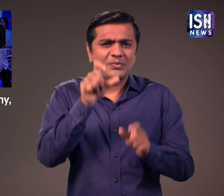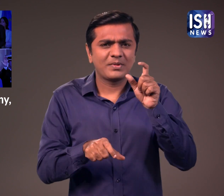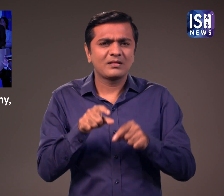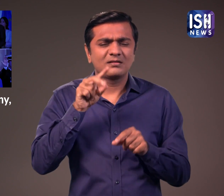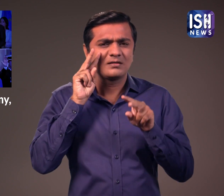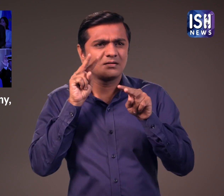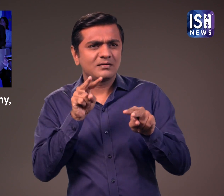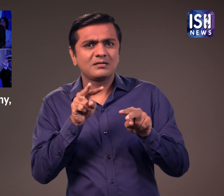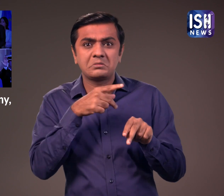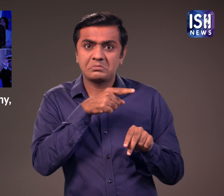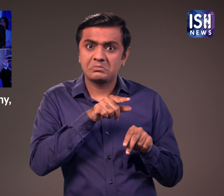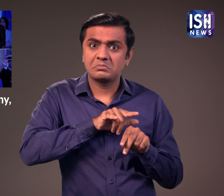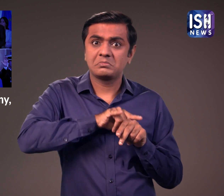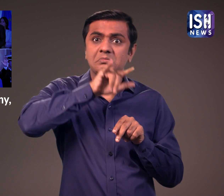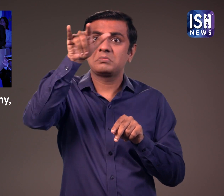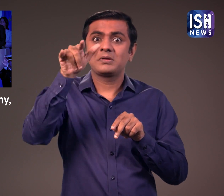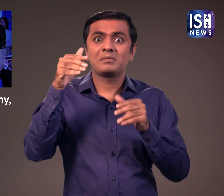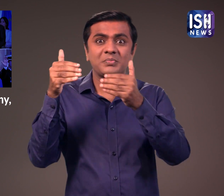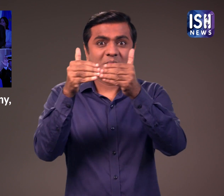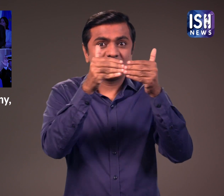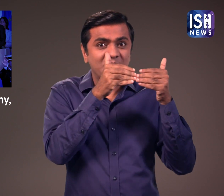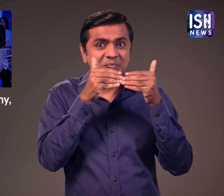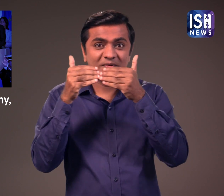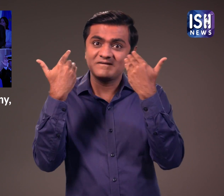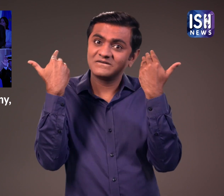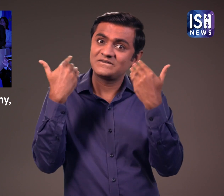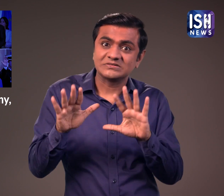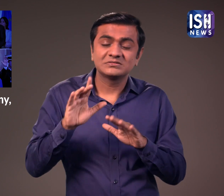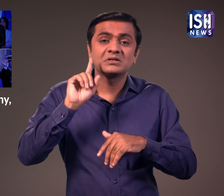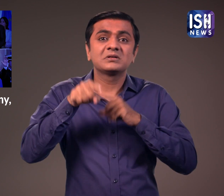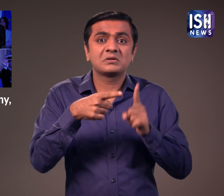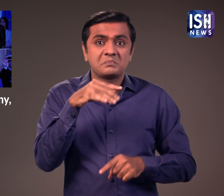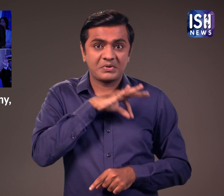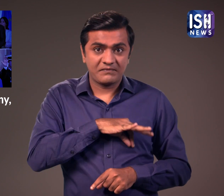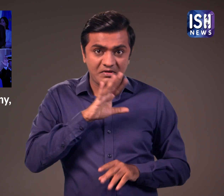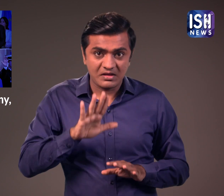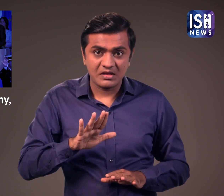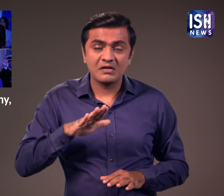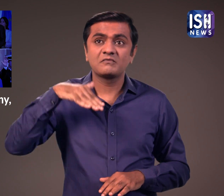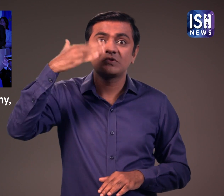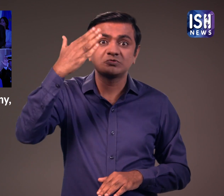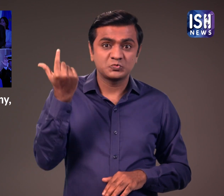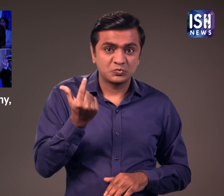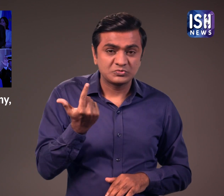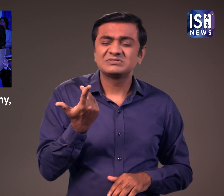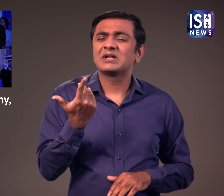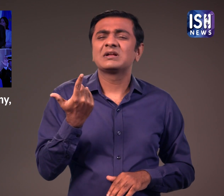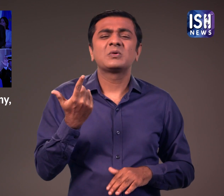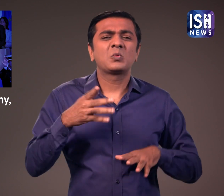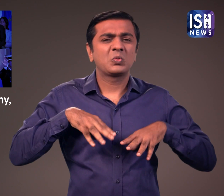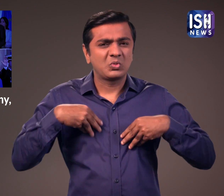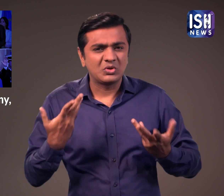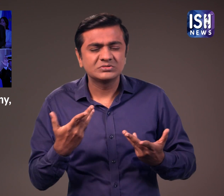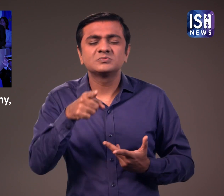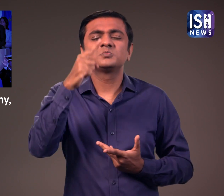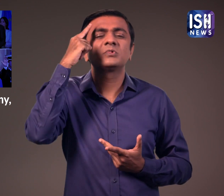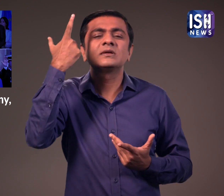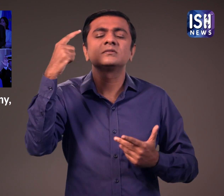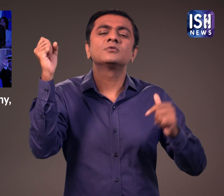क्या आपको लगता है कि प्रतानमंत्री मोधी का योरोप दौरा भविश्यों में फाइदेमंद और उप्योगी होगा या यह बेकार है। हमें